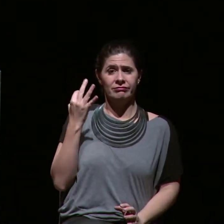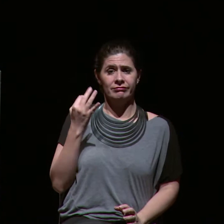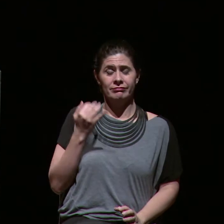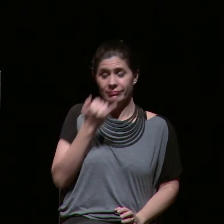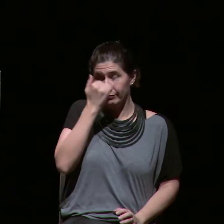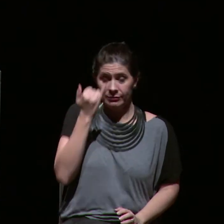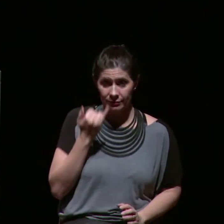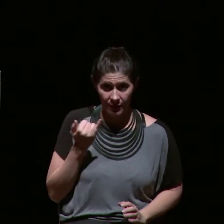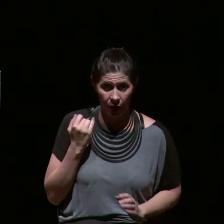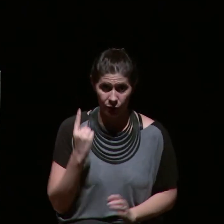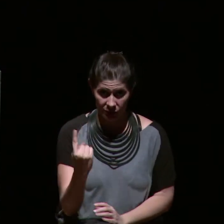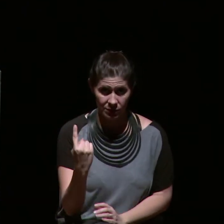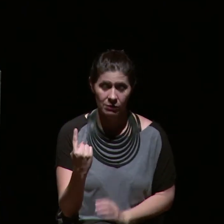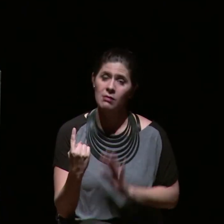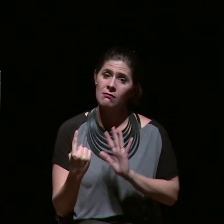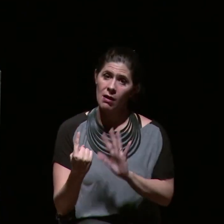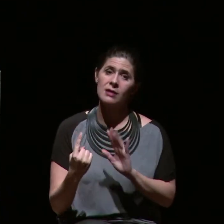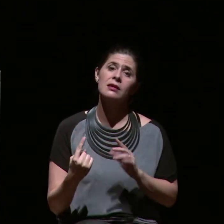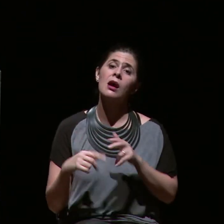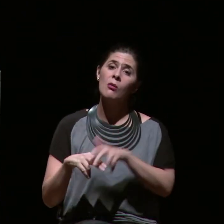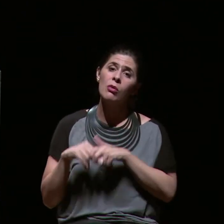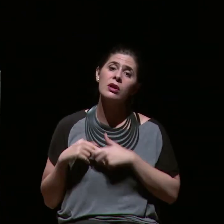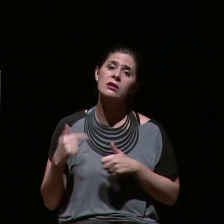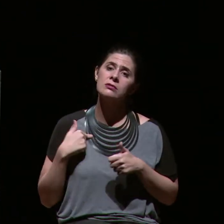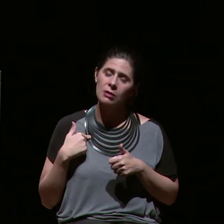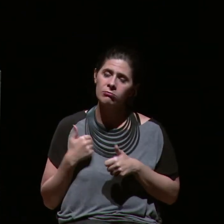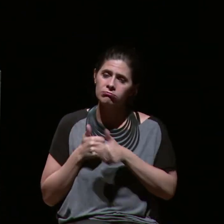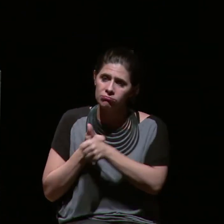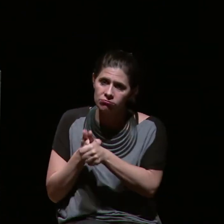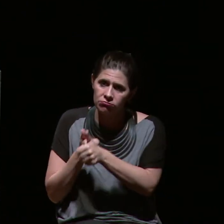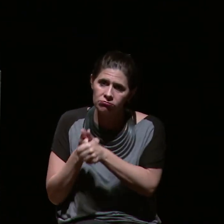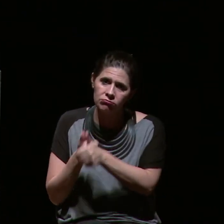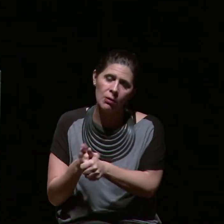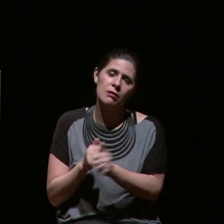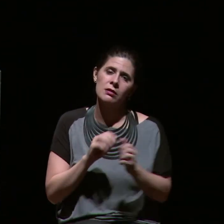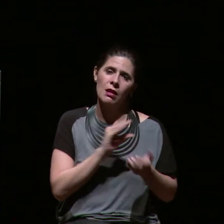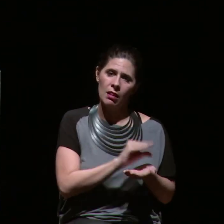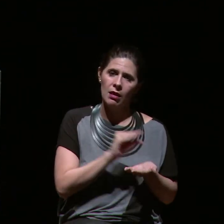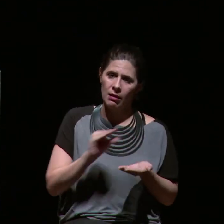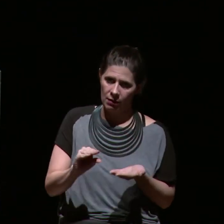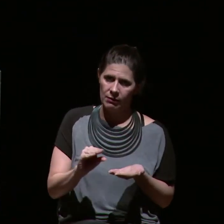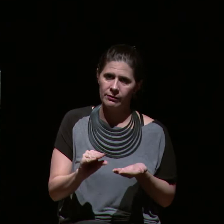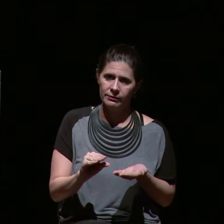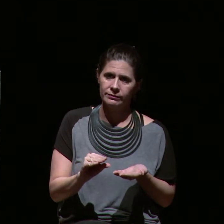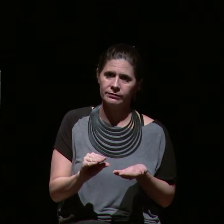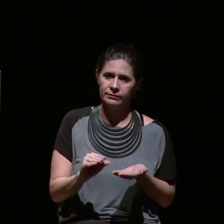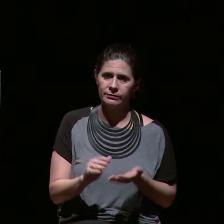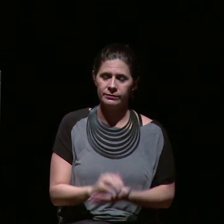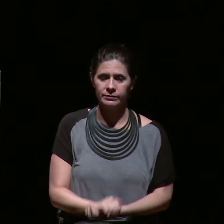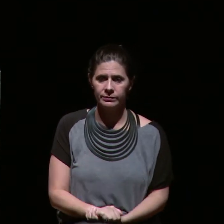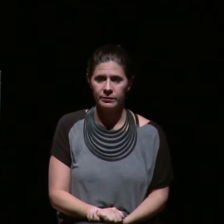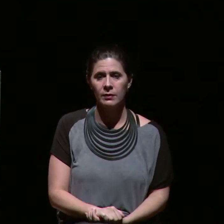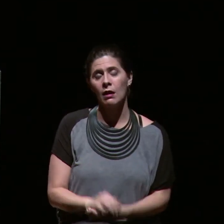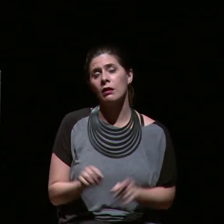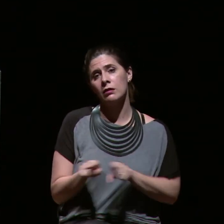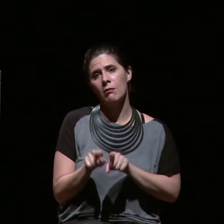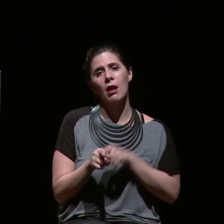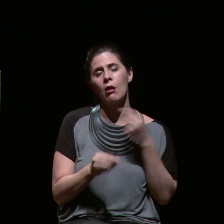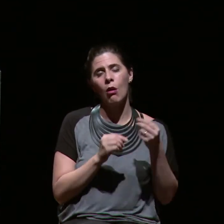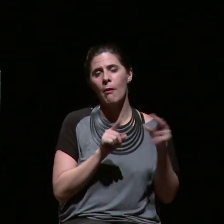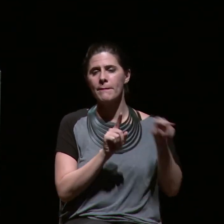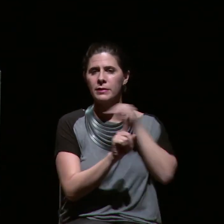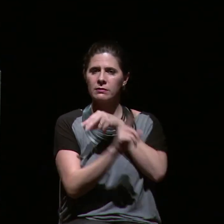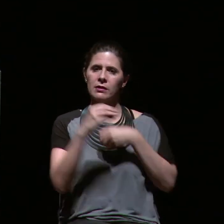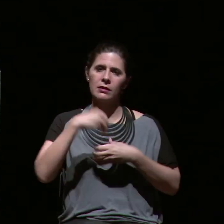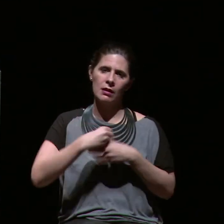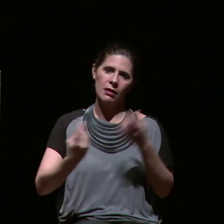todos nestes 2 últimos volumes, excetuando meus trabalhos com joalheria africana e sua perspectiva na antropologia econômica. Ora,